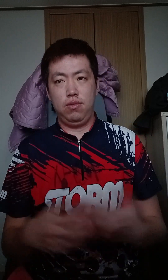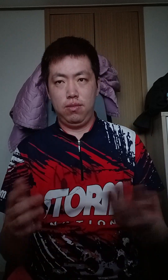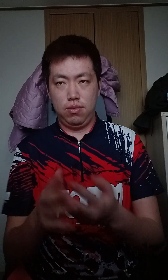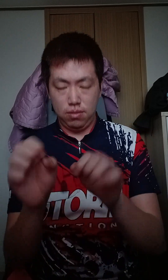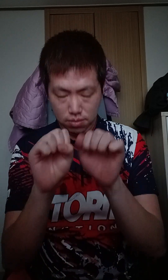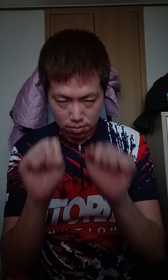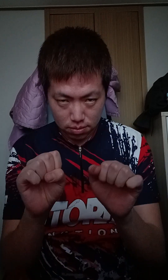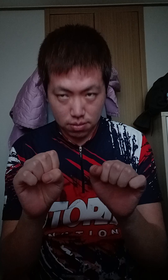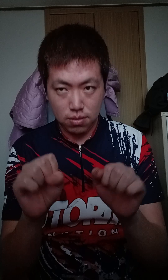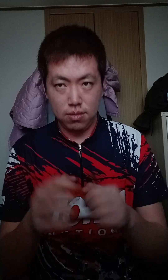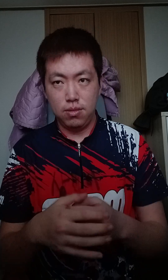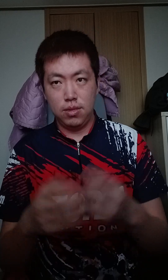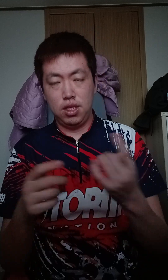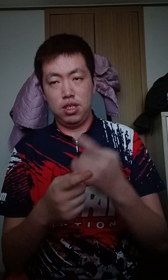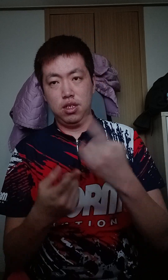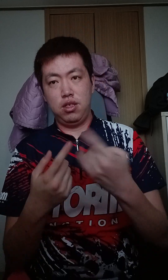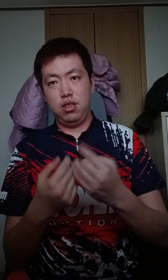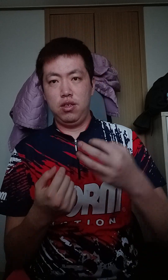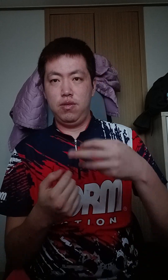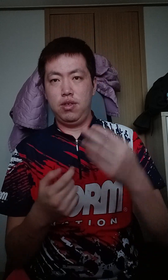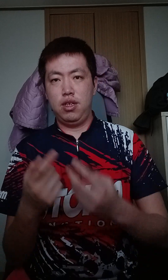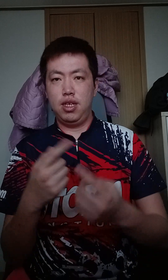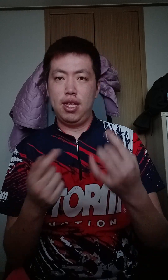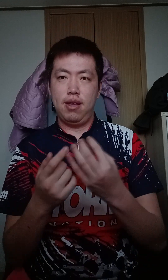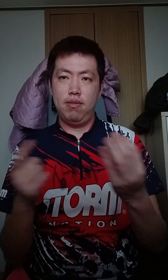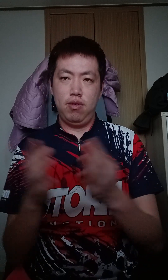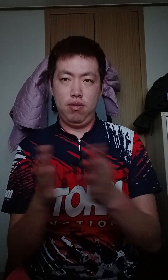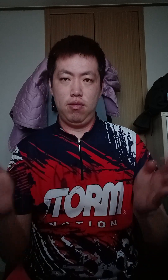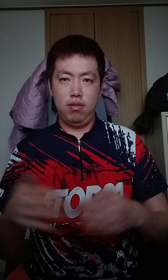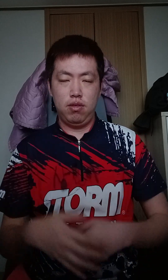시청자 여러분 안녕하십니까? CNN 뉴스입니다.